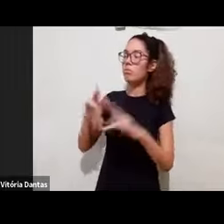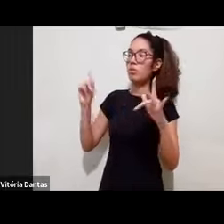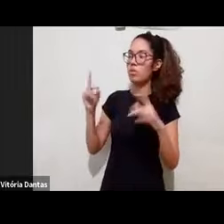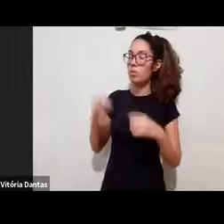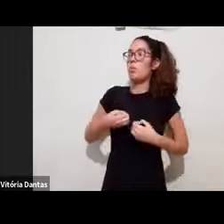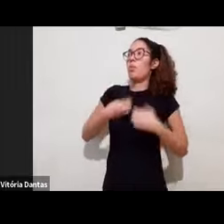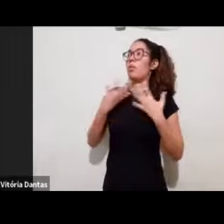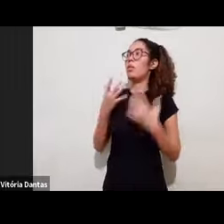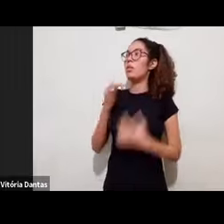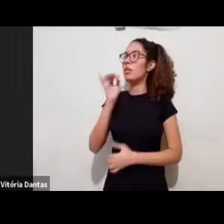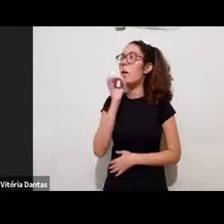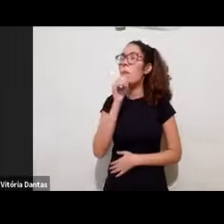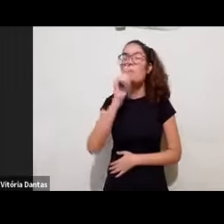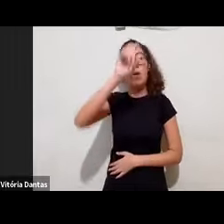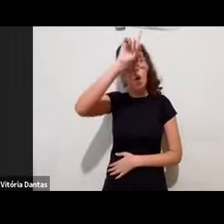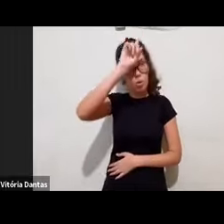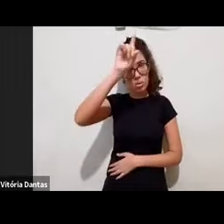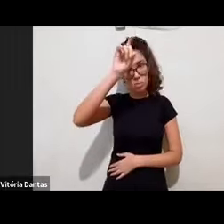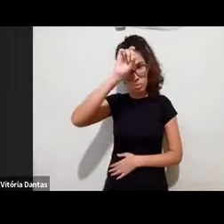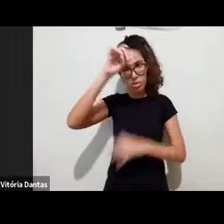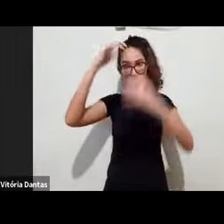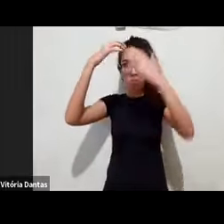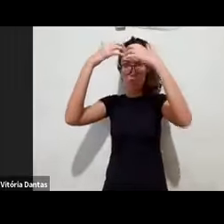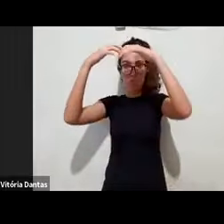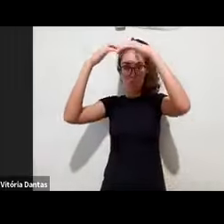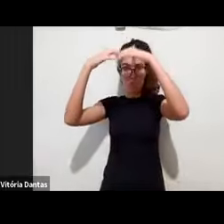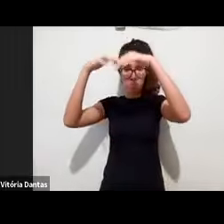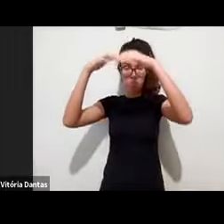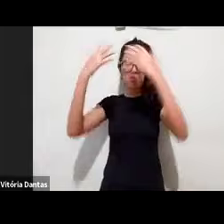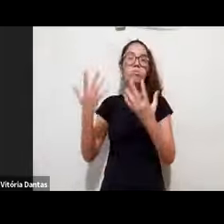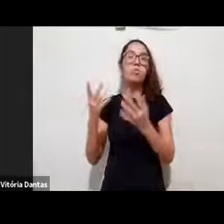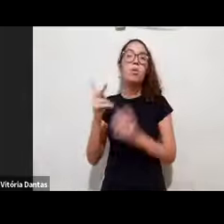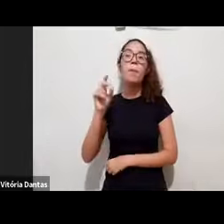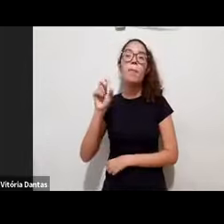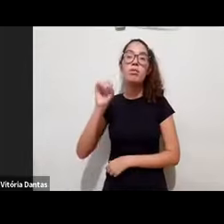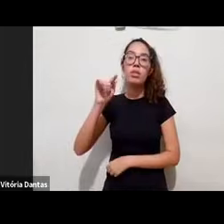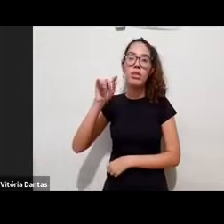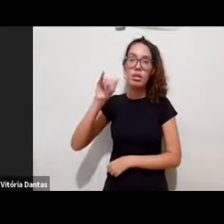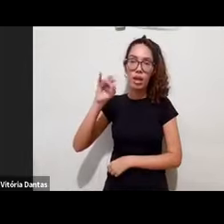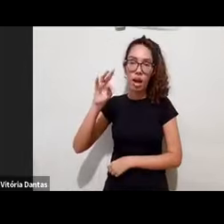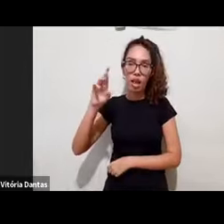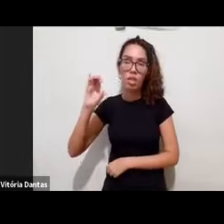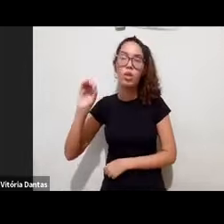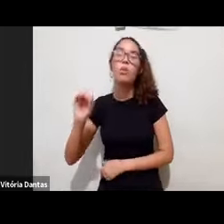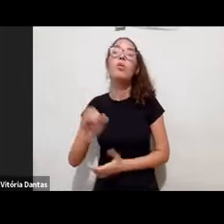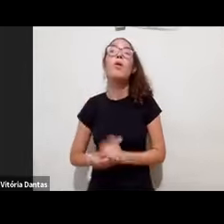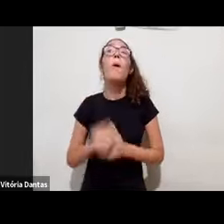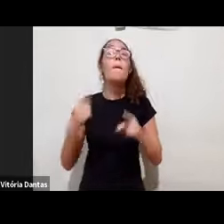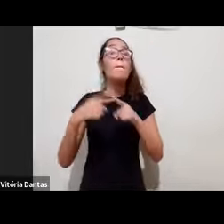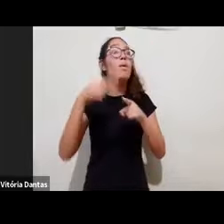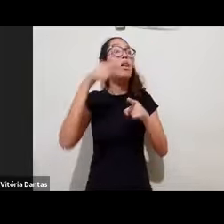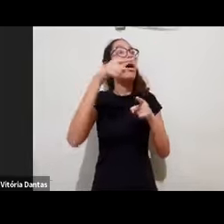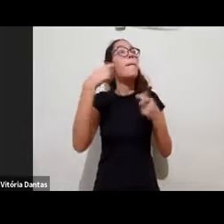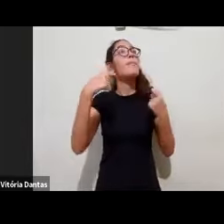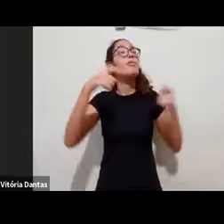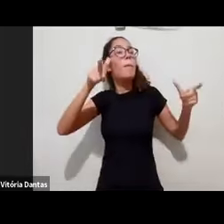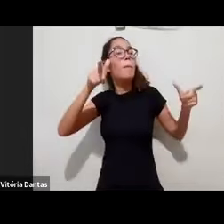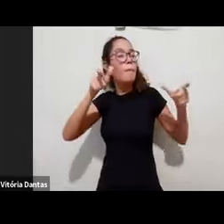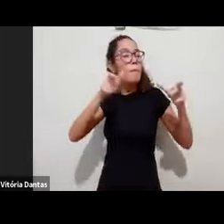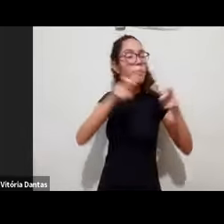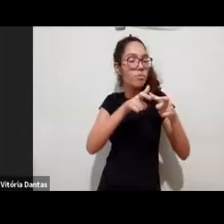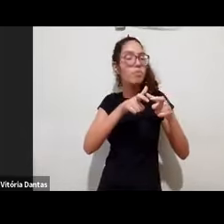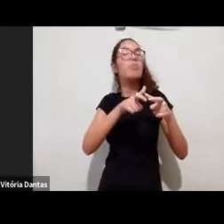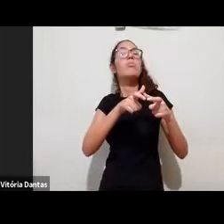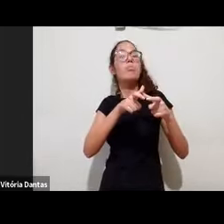hospital psiquiátrico, né? O hospital psiquiátrico ele foi obrigado a reduzir de tamanho durante a pandemia, então se fez meio que uma reforma psiquiátrica